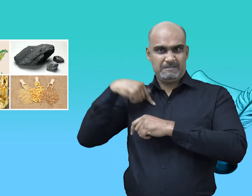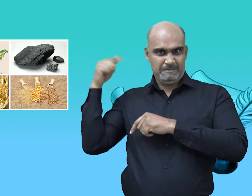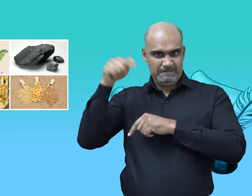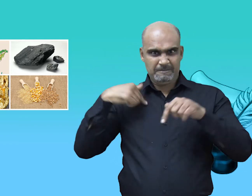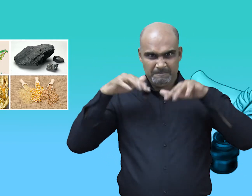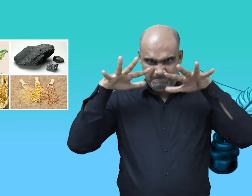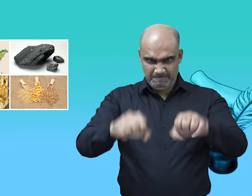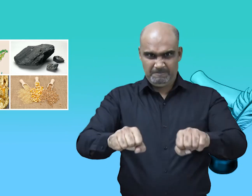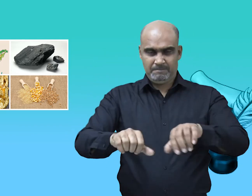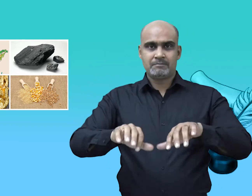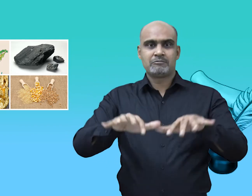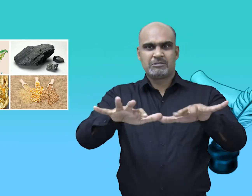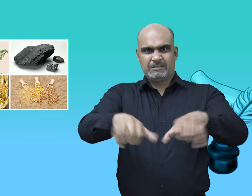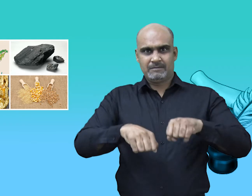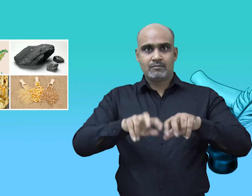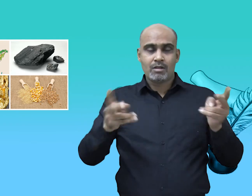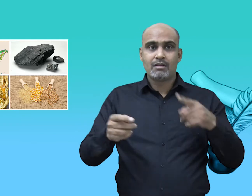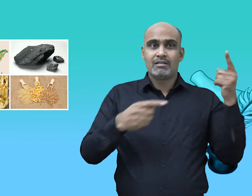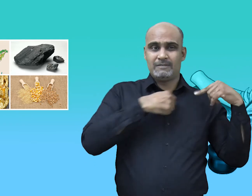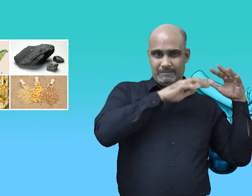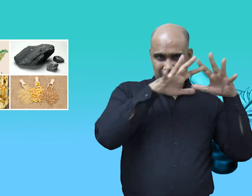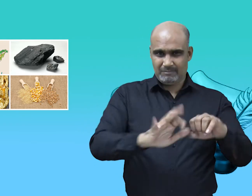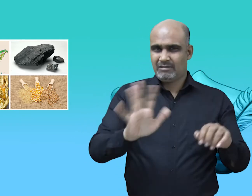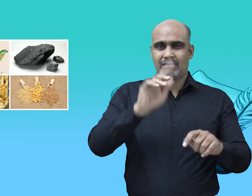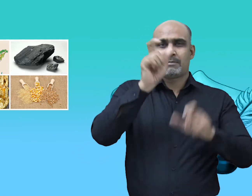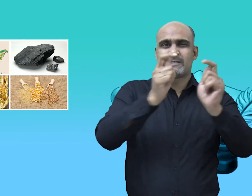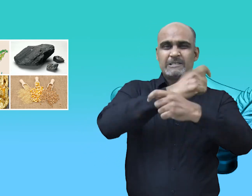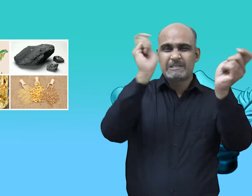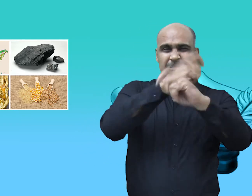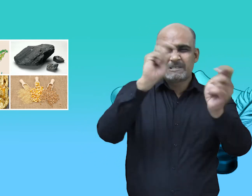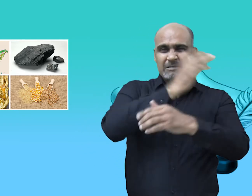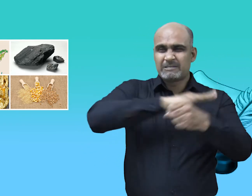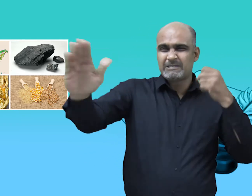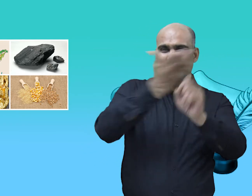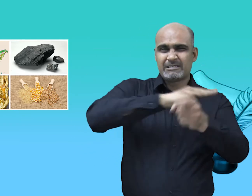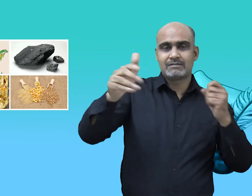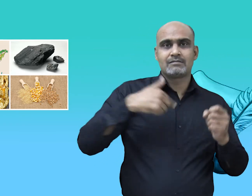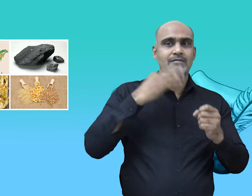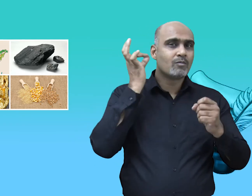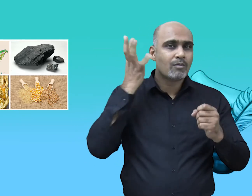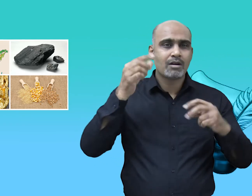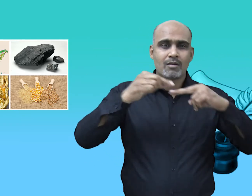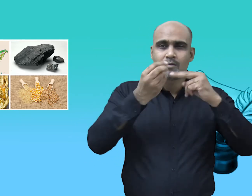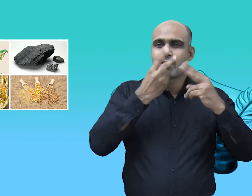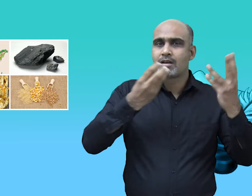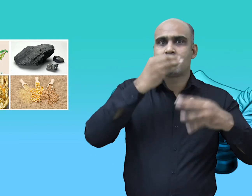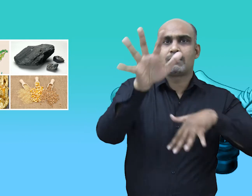ने हमारे देश की ज़मीनों पर कब्जा कर रखा था और हमारे देश के संसाधनों को प्राप्त करने के लिए